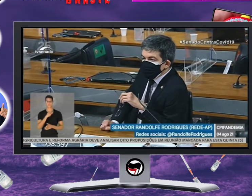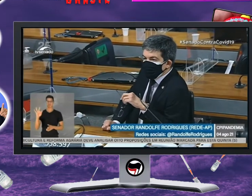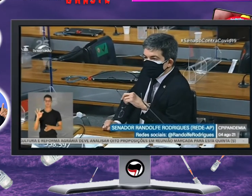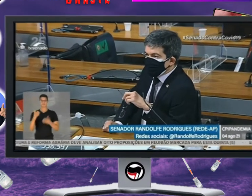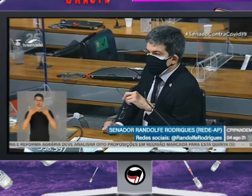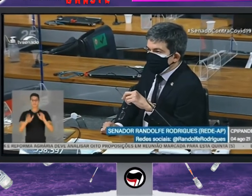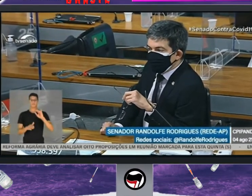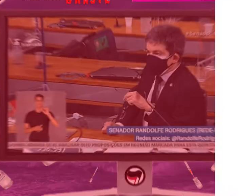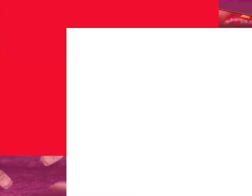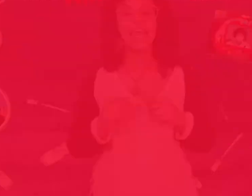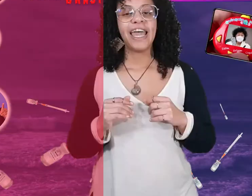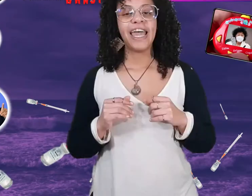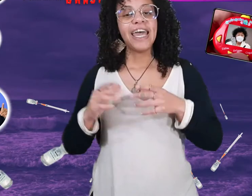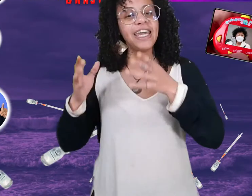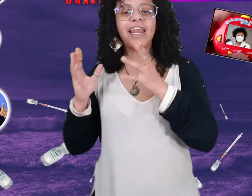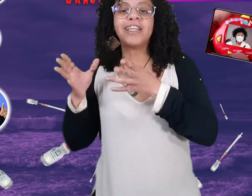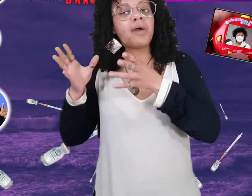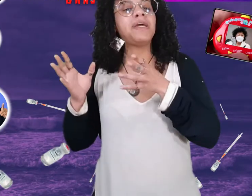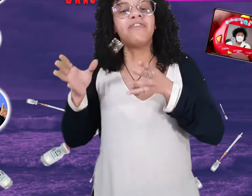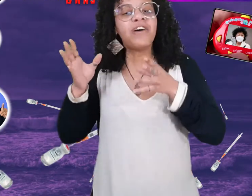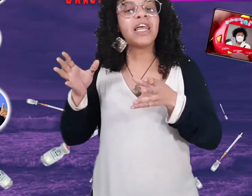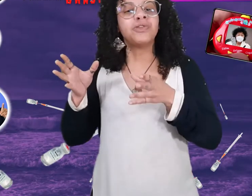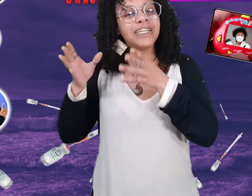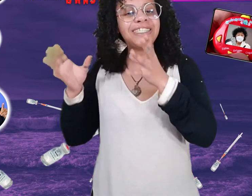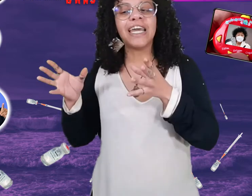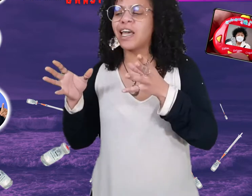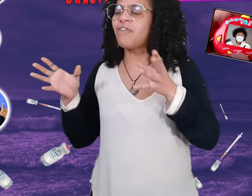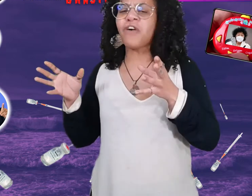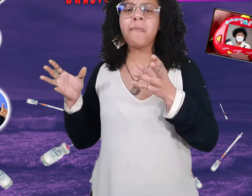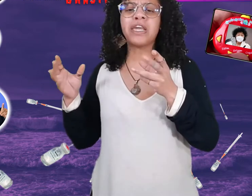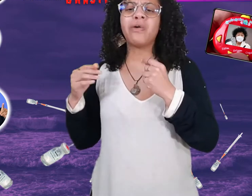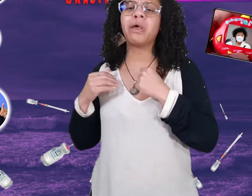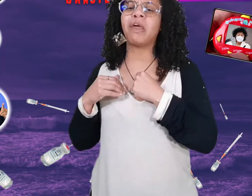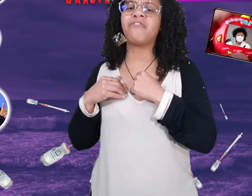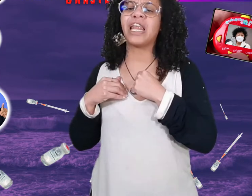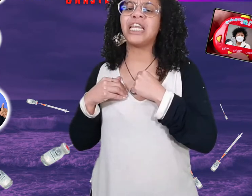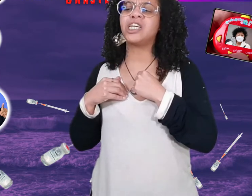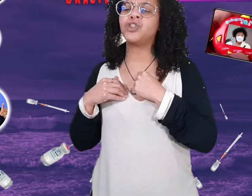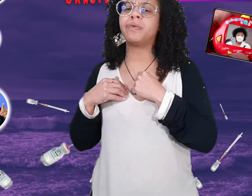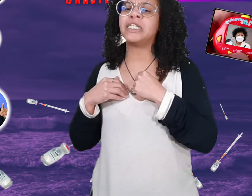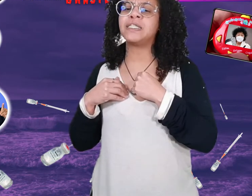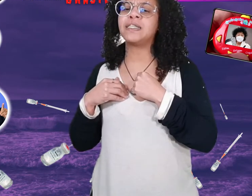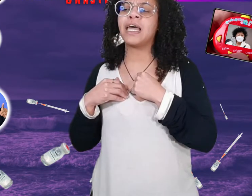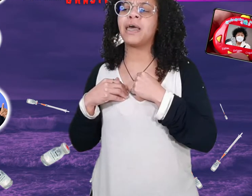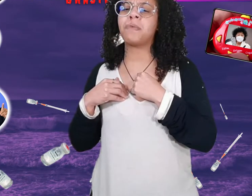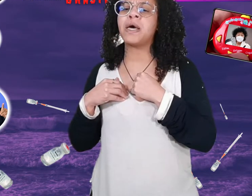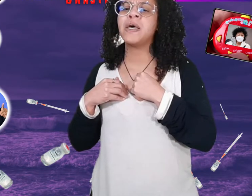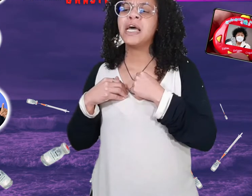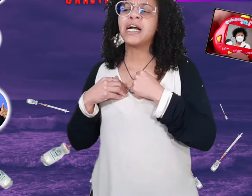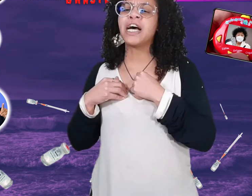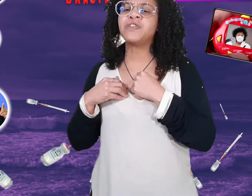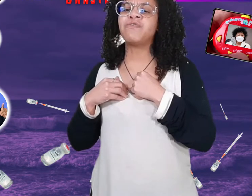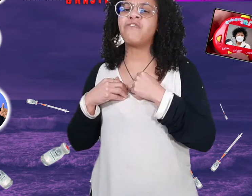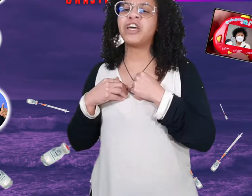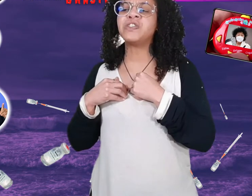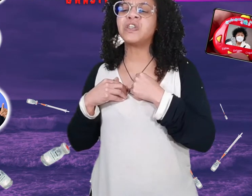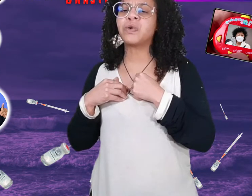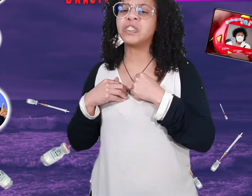abriu inquérito no caso precisa. E ele termina falando assim, que é a forma que eu também falaria sobre esse tema, caso envolvesse as coisas